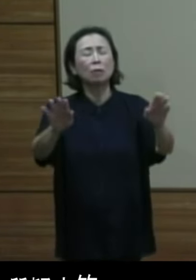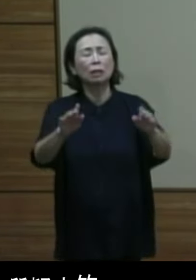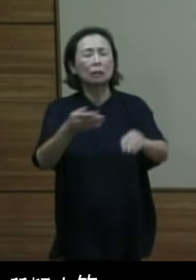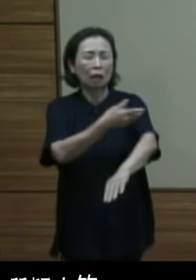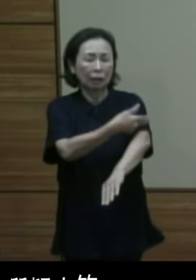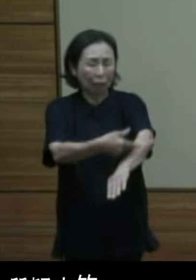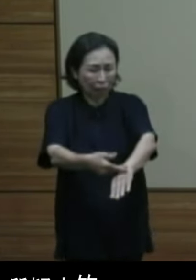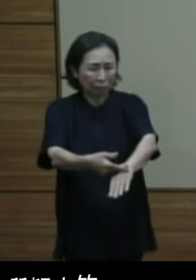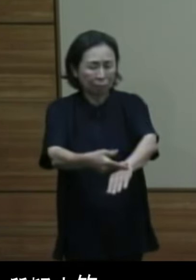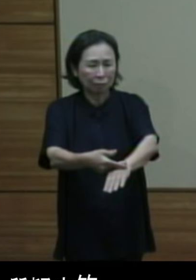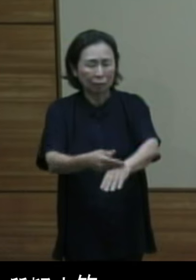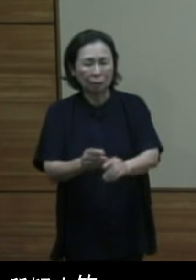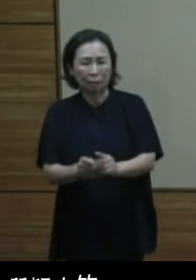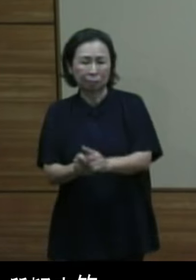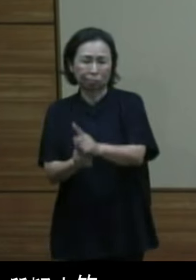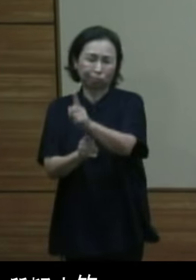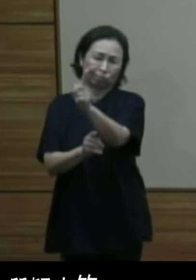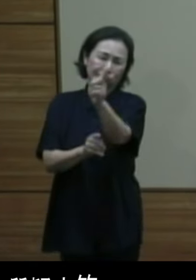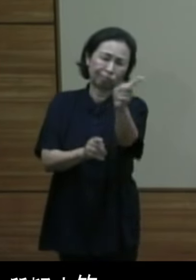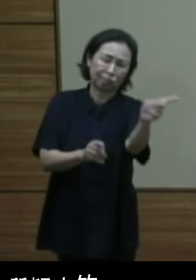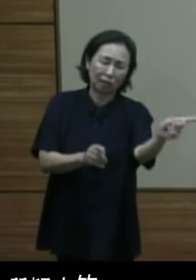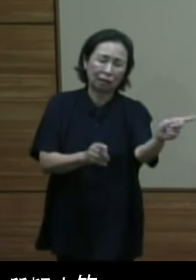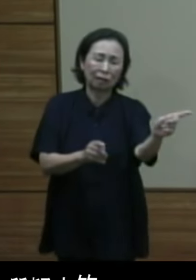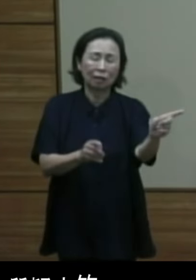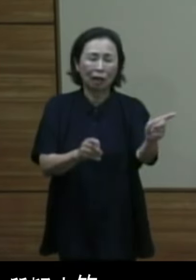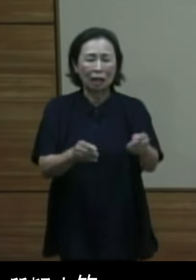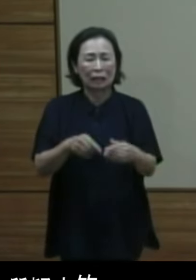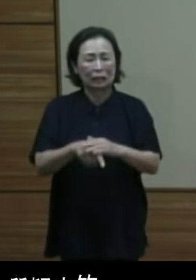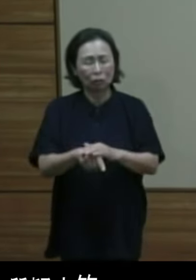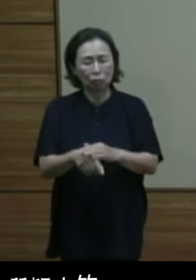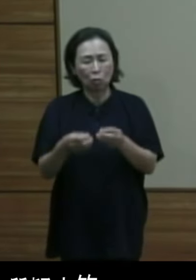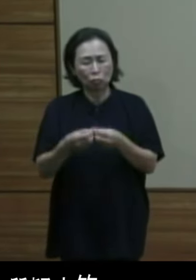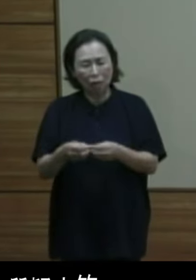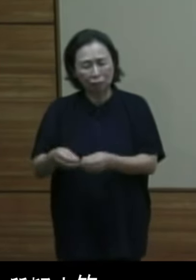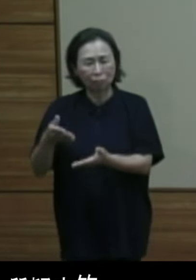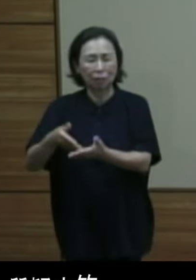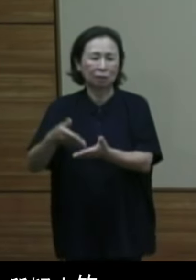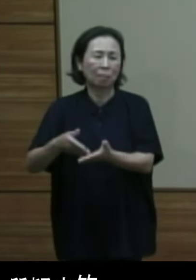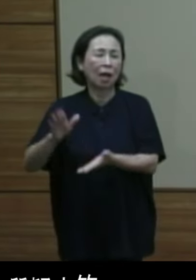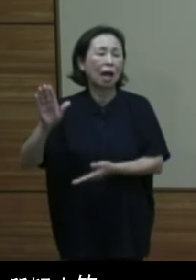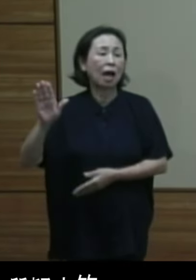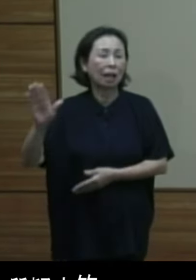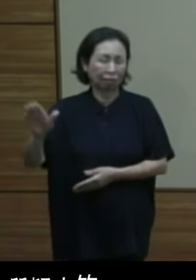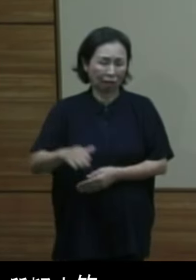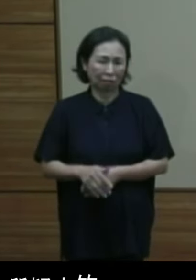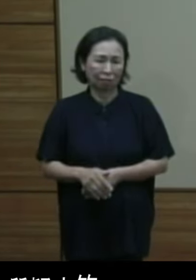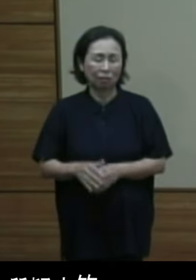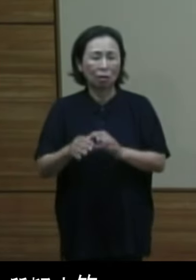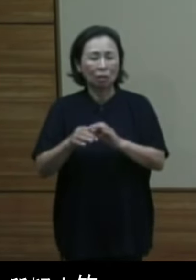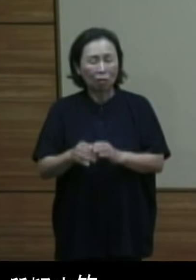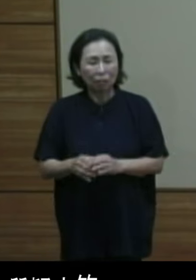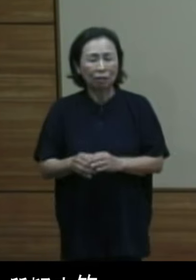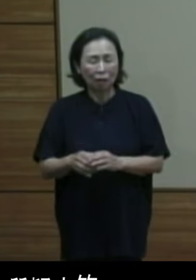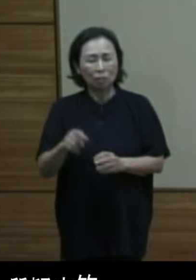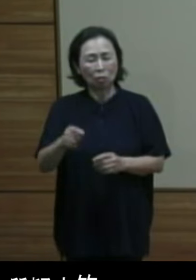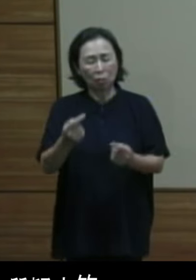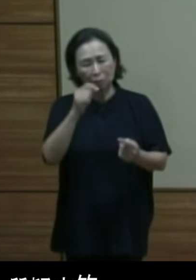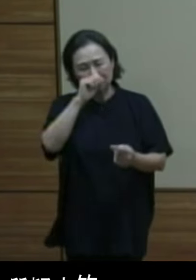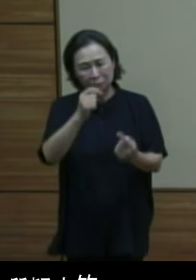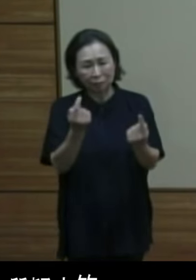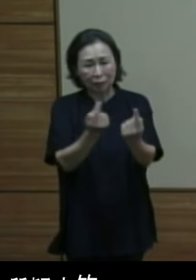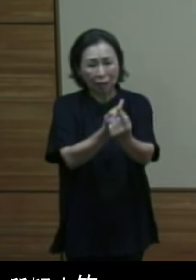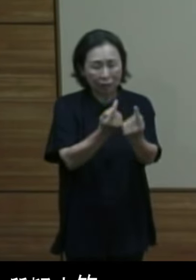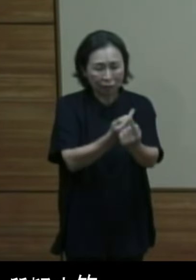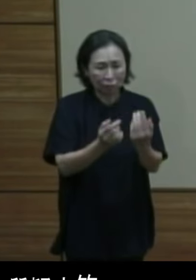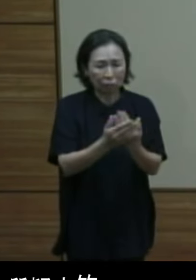星が軌道に打ち上げられなかった理由についての詳細なご説明がありました。それからそれに対応してそこを改善する改善点につい